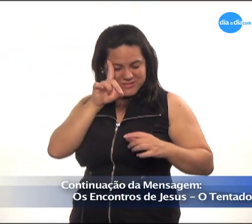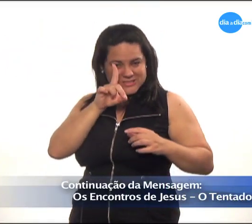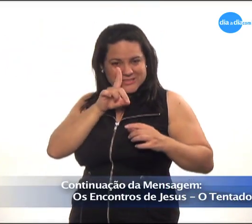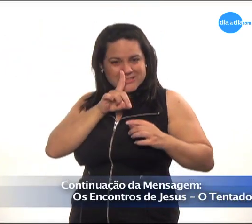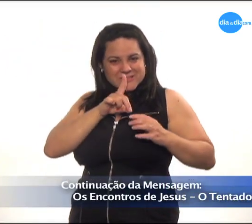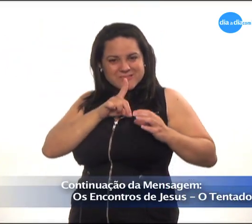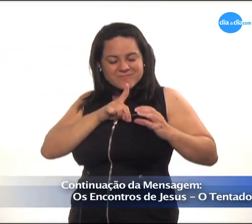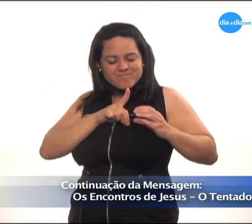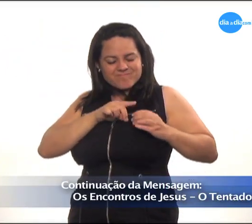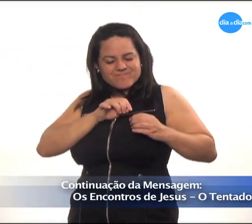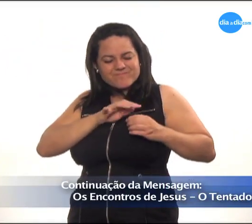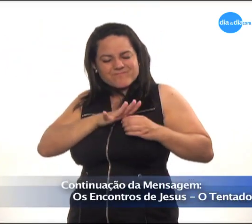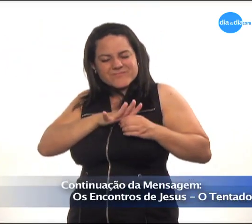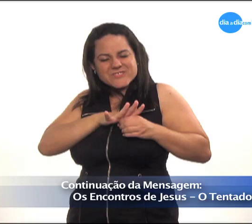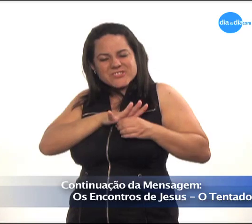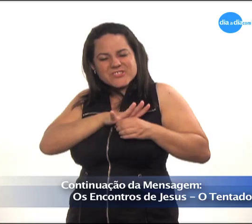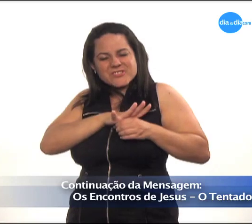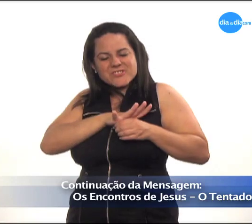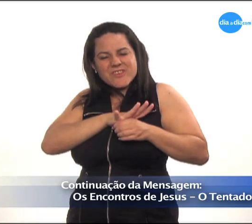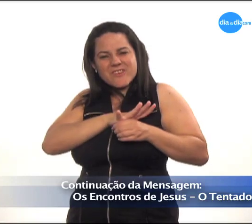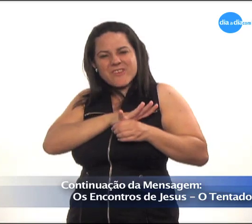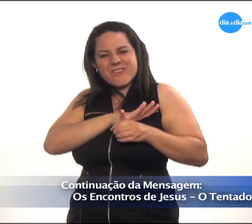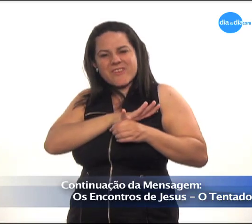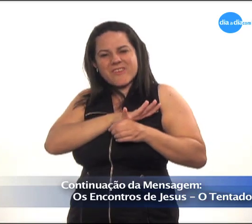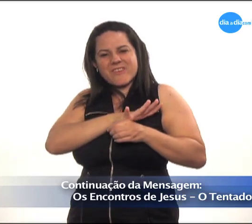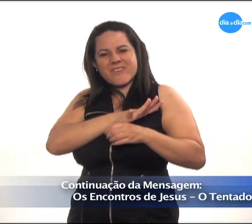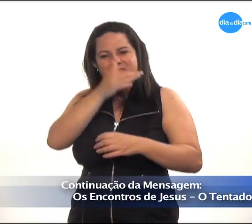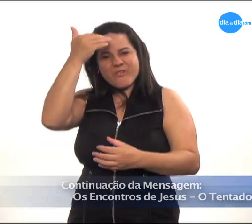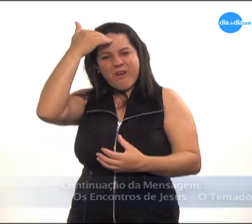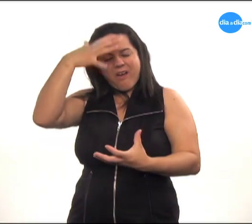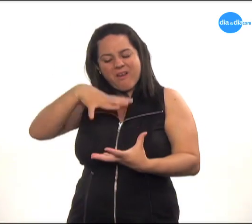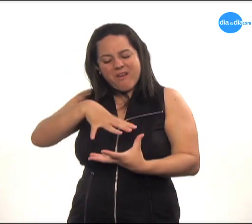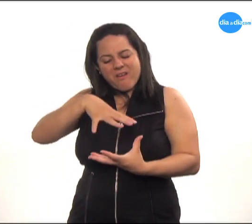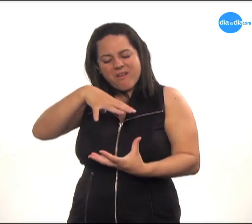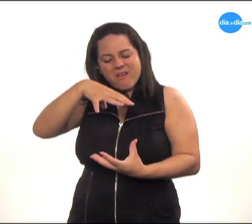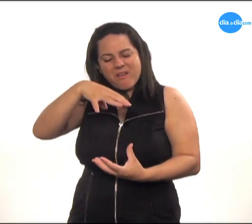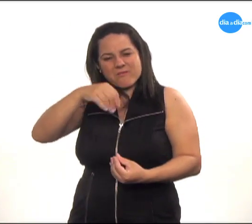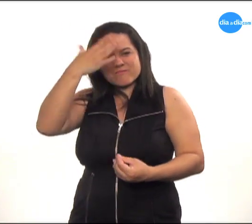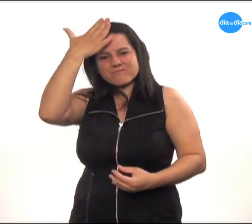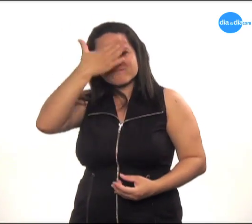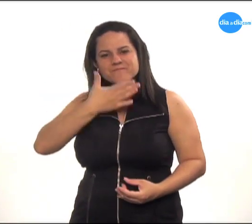encher a tua alma com a presença do Todo-Poderoso Senhor.